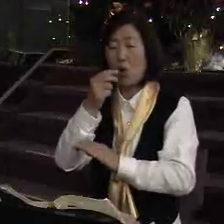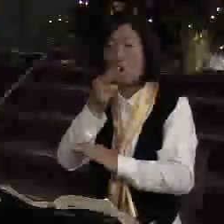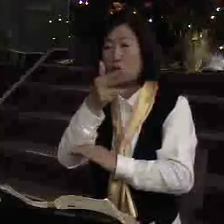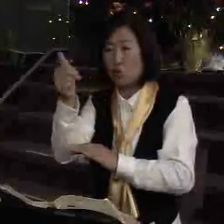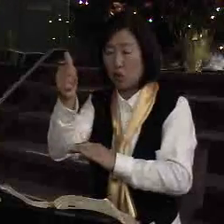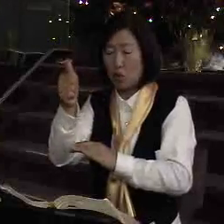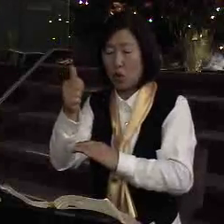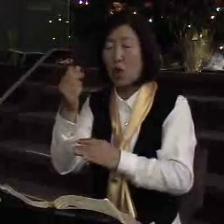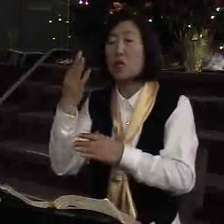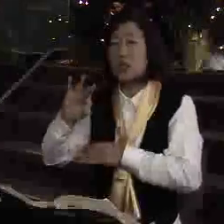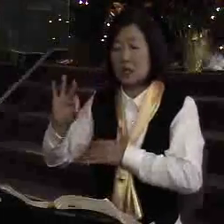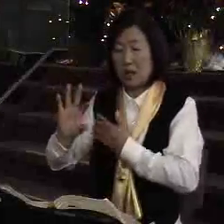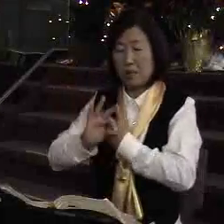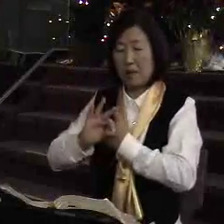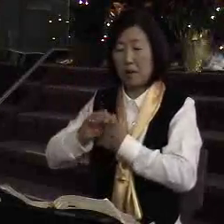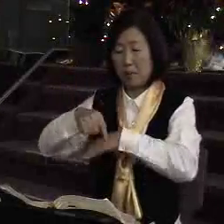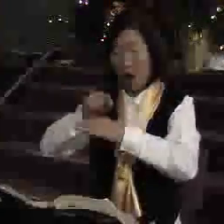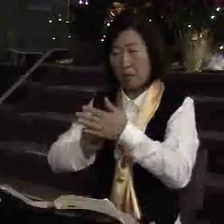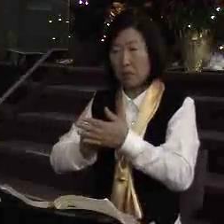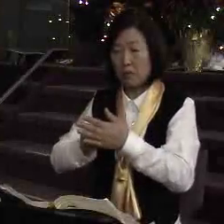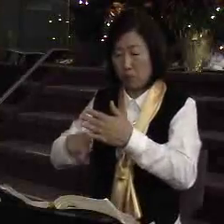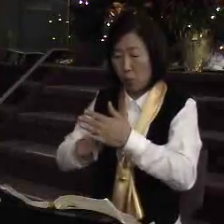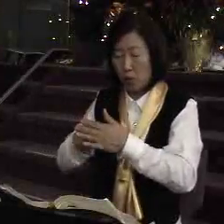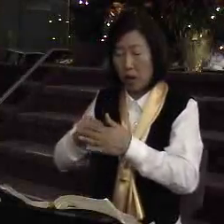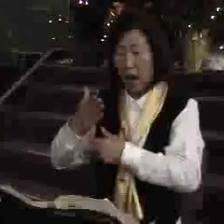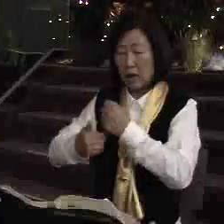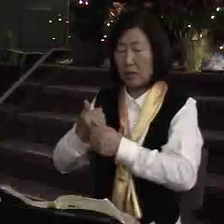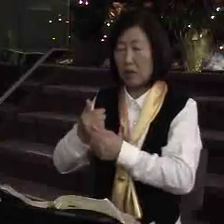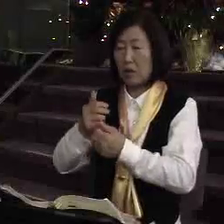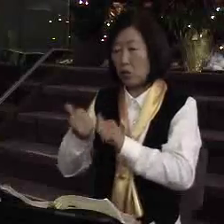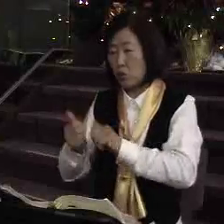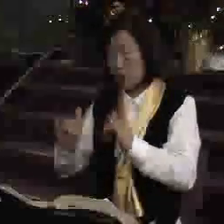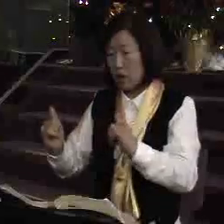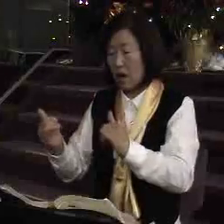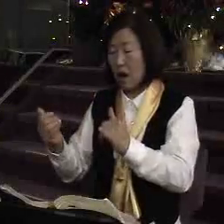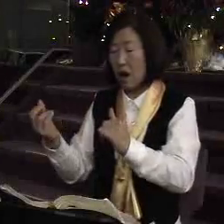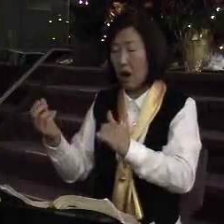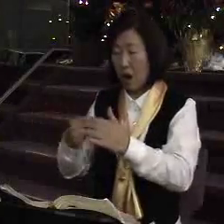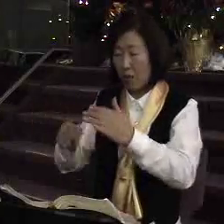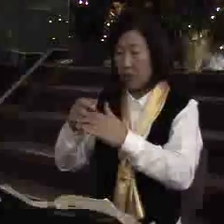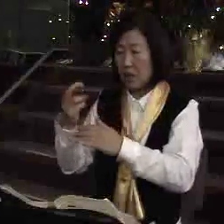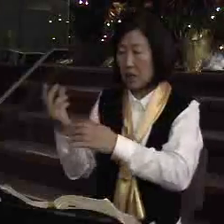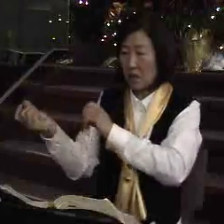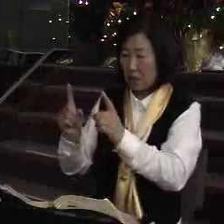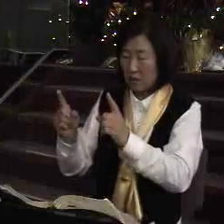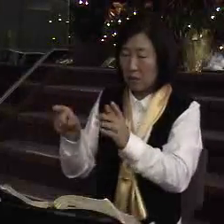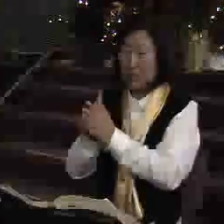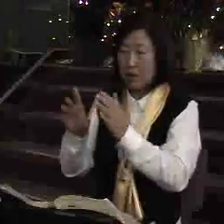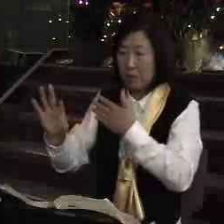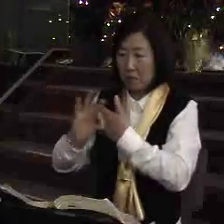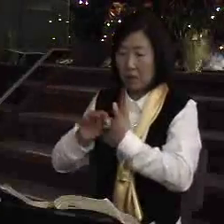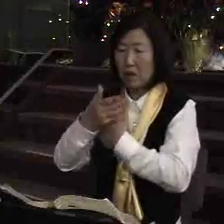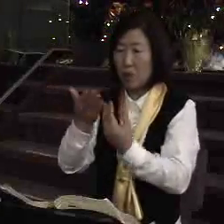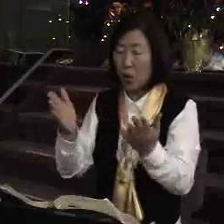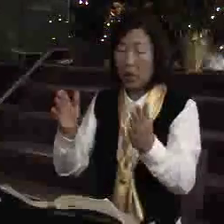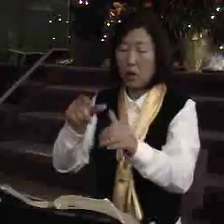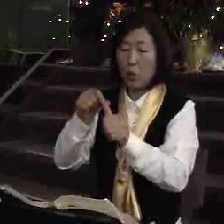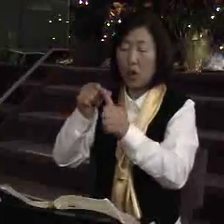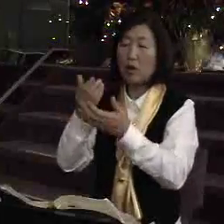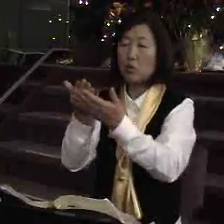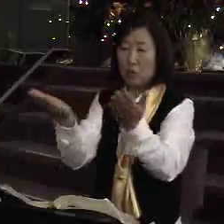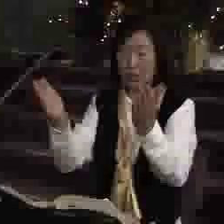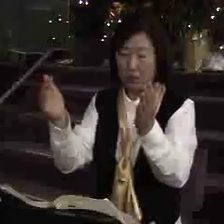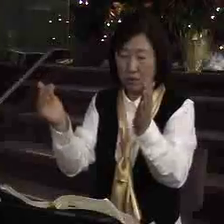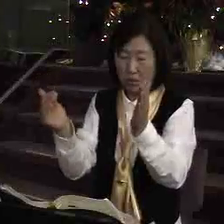시인하며 내 마음속에 하나님이 그를 죽은 자 가운데서 다시 살리신 것을 믿으면 너희에게 구원이